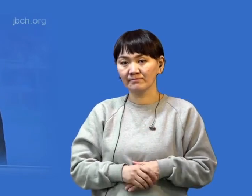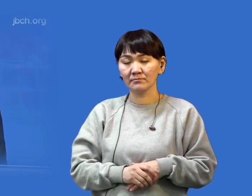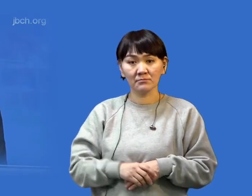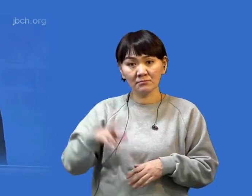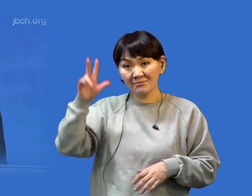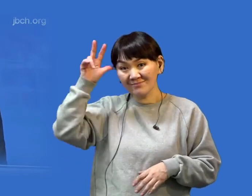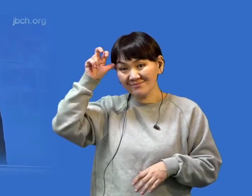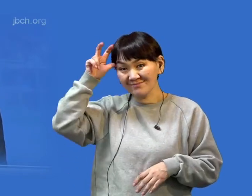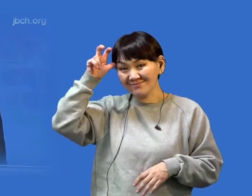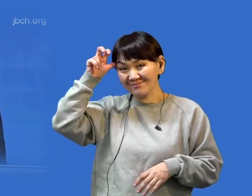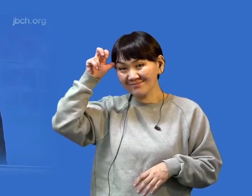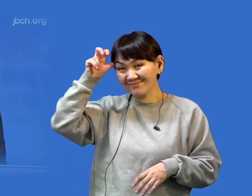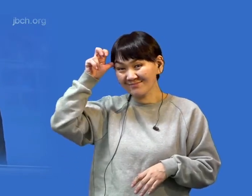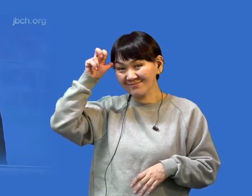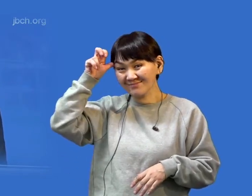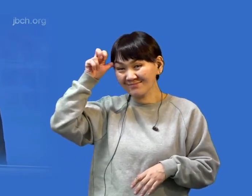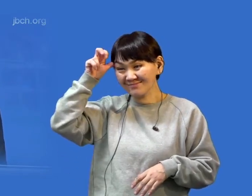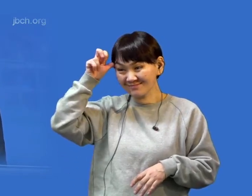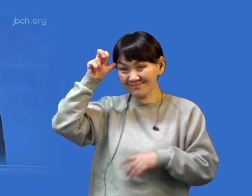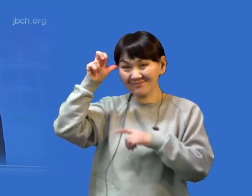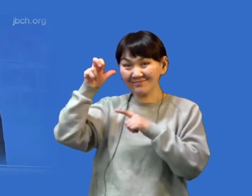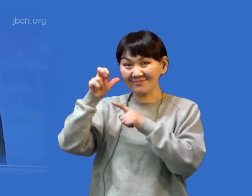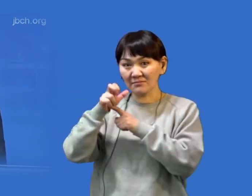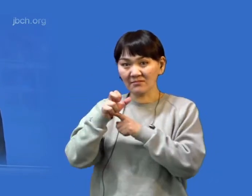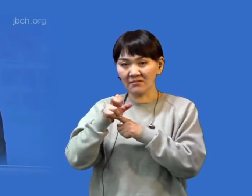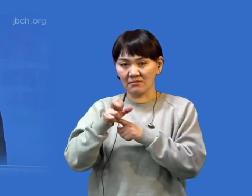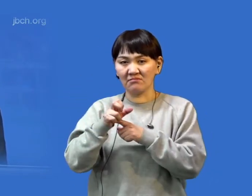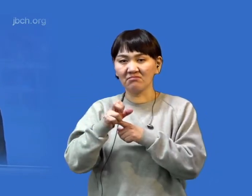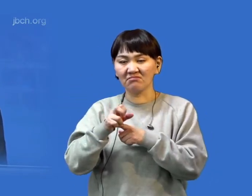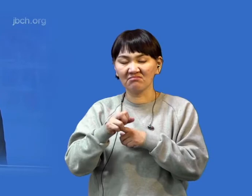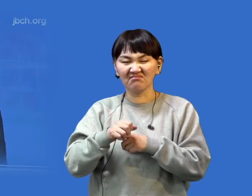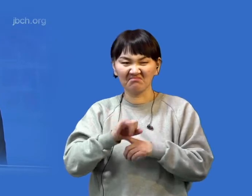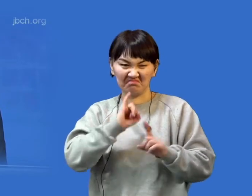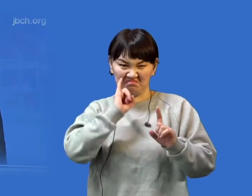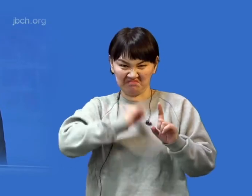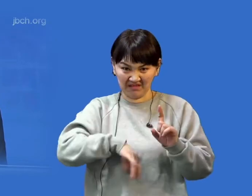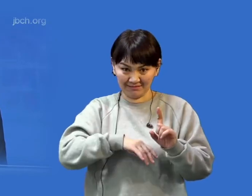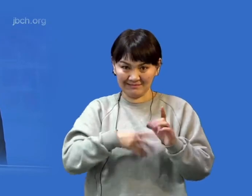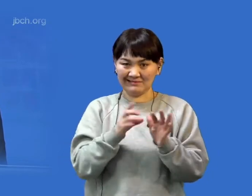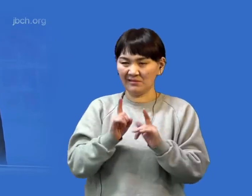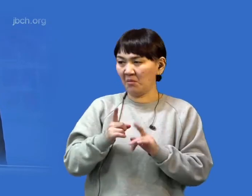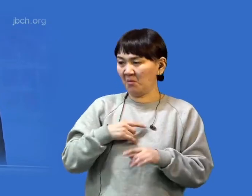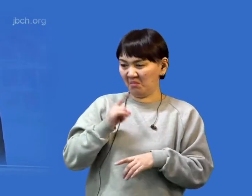бузар сүнс бол доромжлогч гэв үздэ бурханыг гүтгдэг бурханыг эсэргүүцдэг